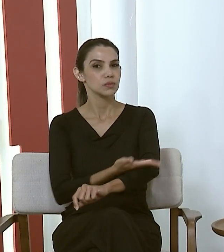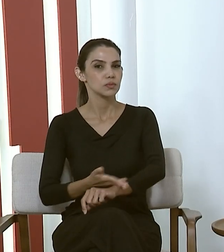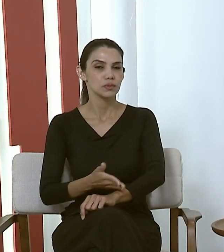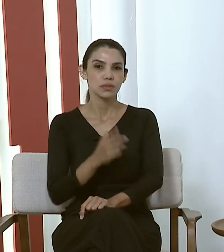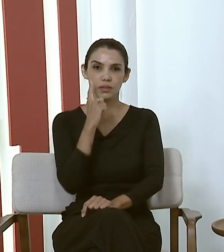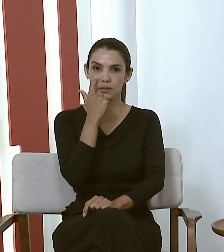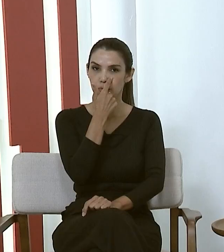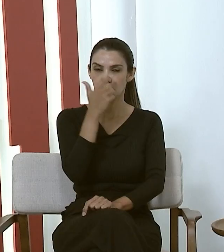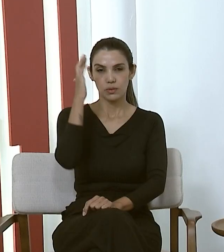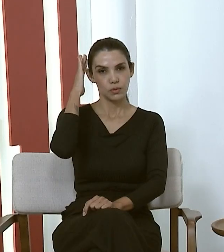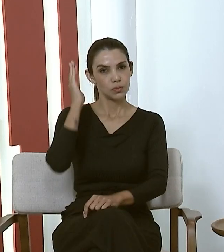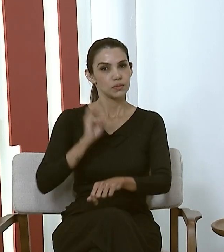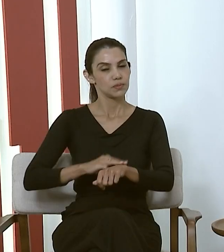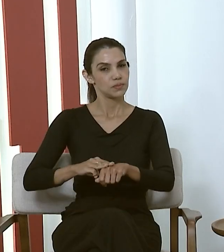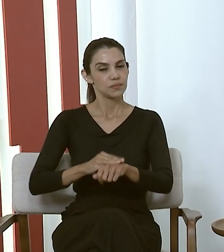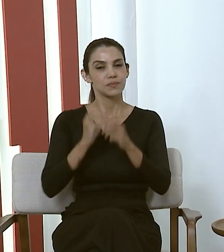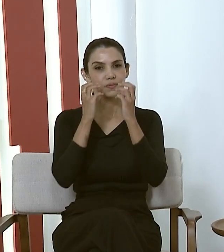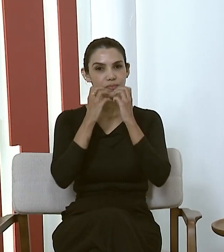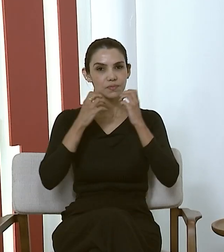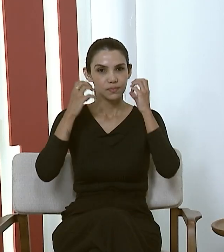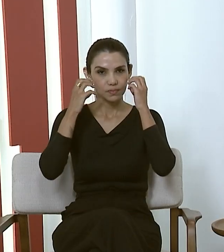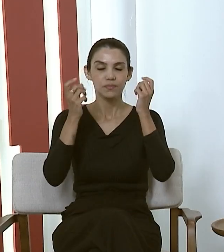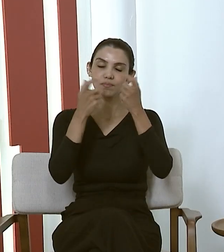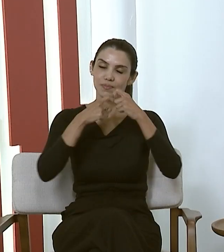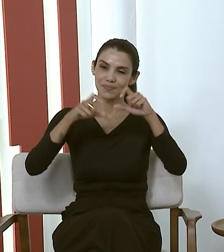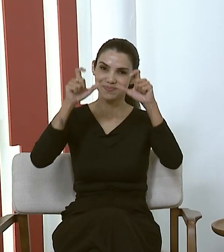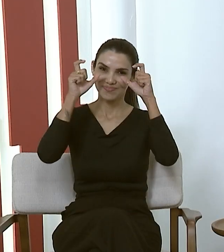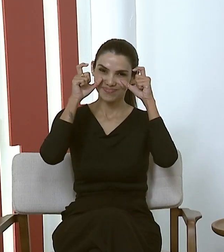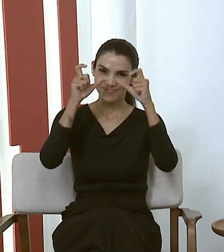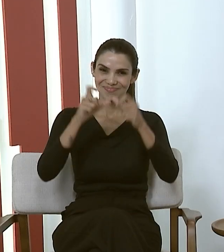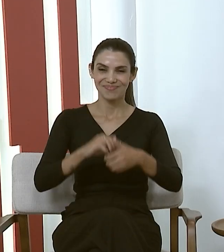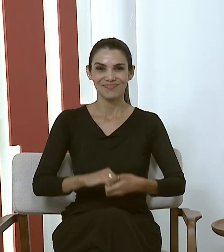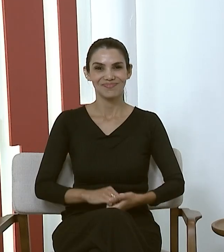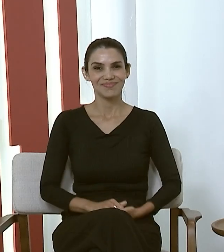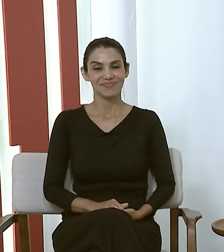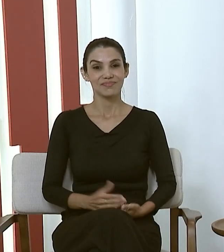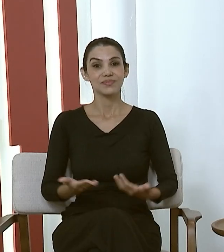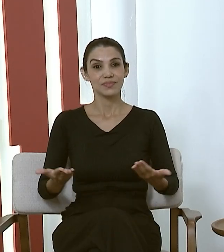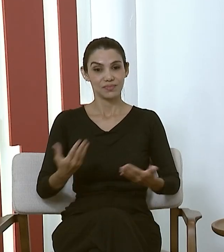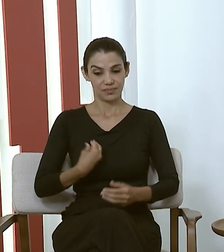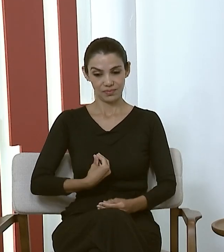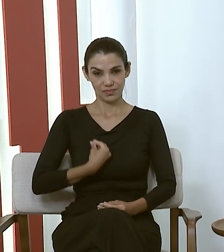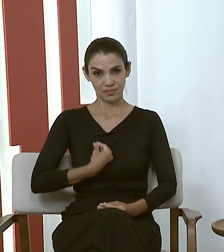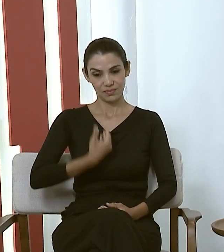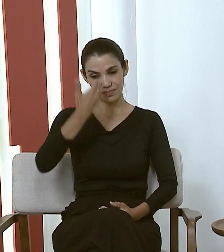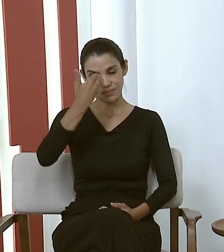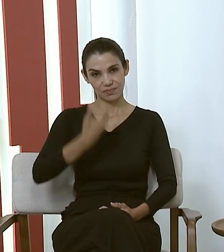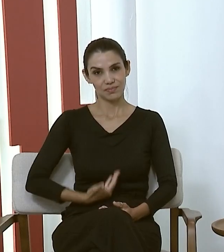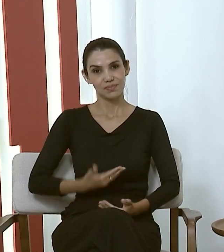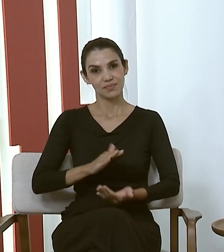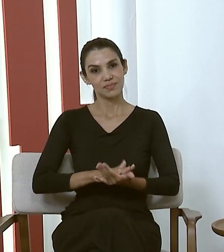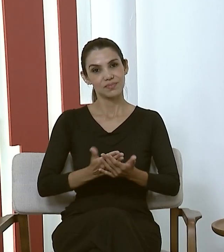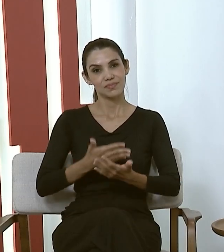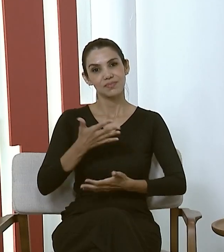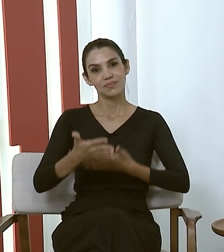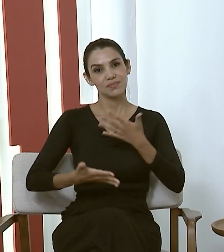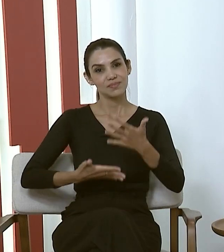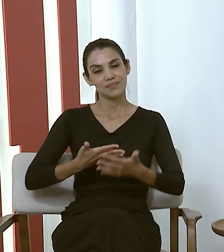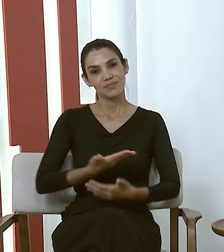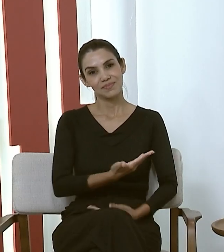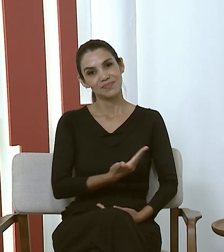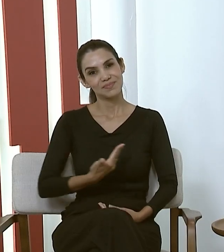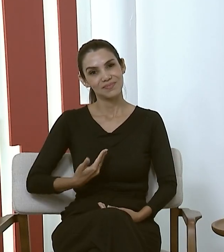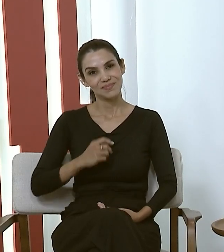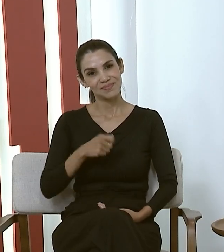os olhos e cabelos castanhos, uso barba e estou usando óculos de grau. Hoje quem faz interpretação em Libras, do meu